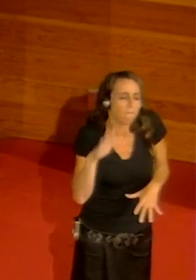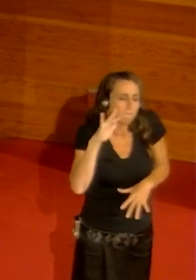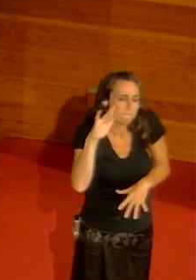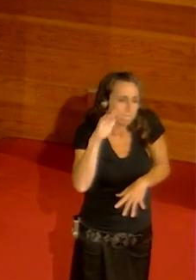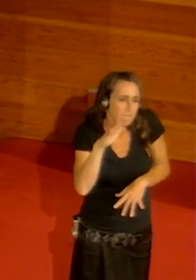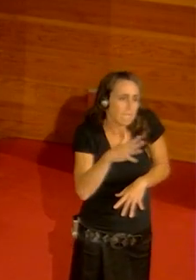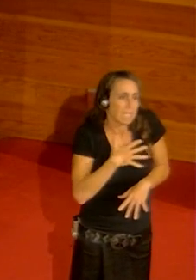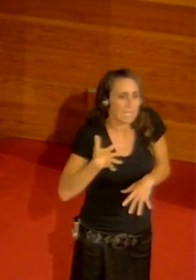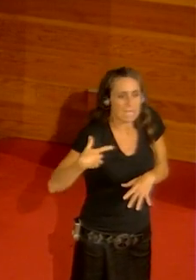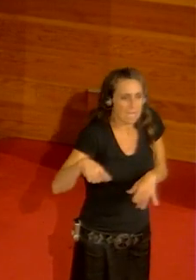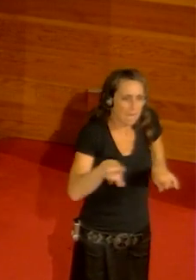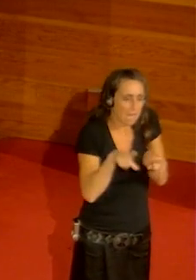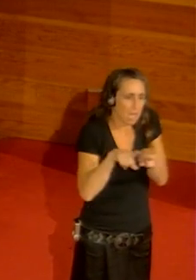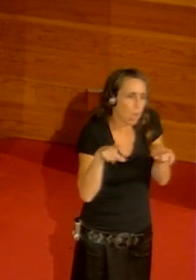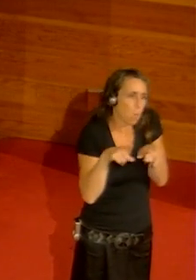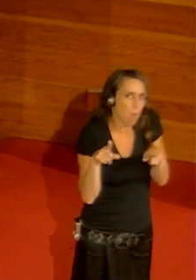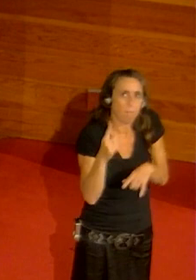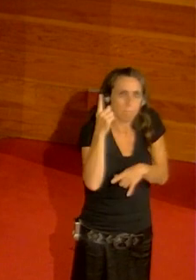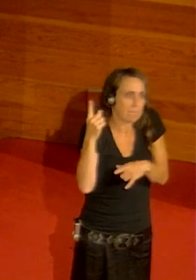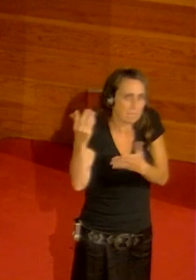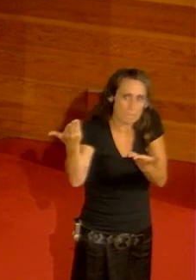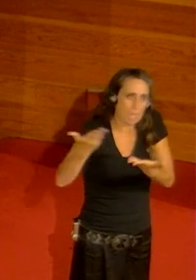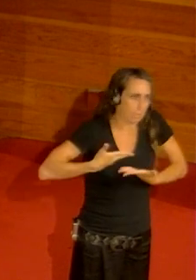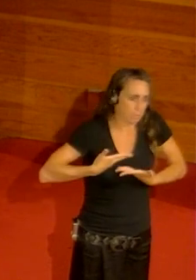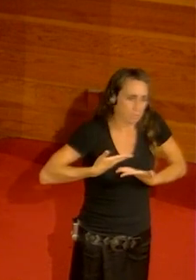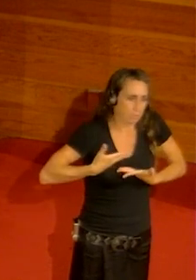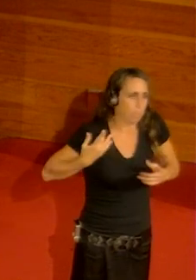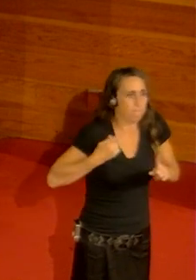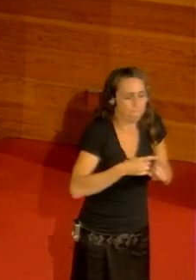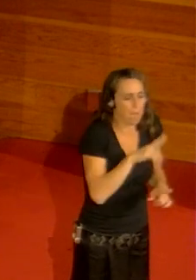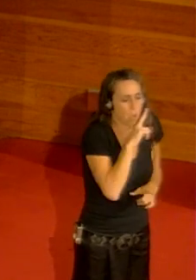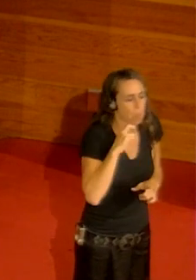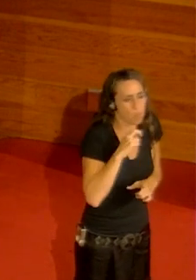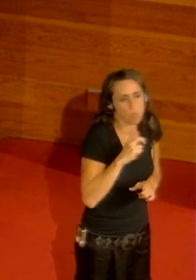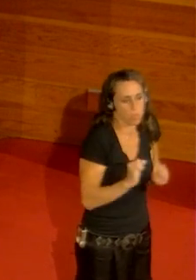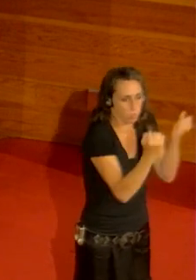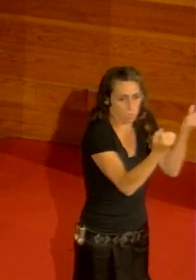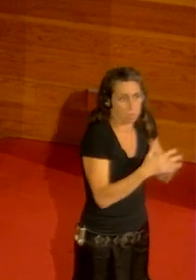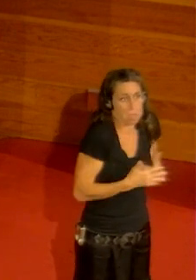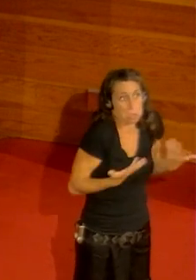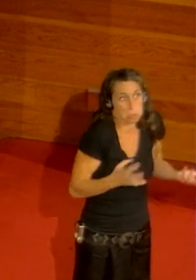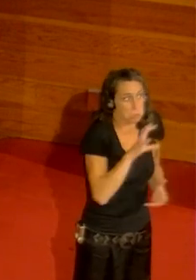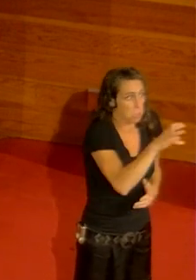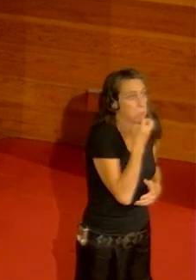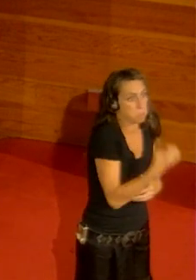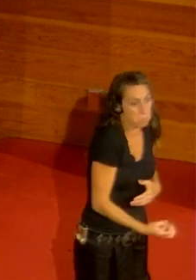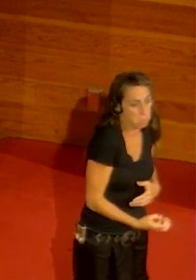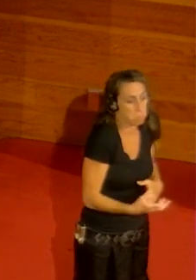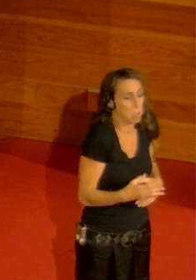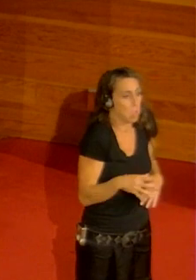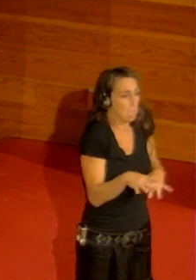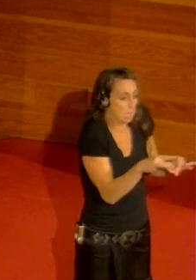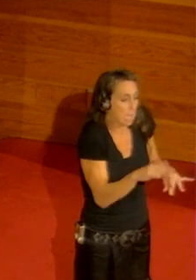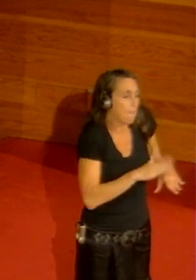si hay un Mesías va a llegar para salvar al pueblo judío para ellos que ya un estado de Israel que sea el hogar de los judíos